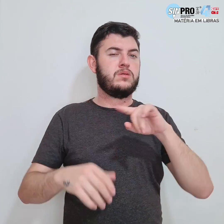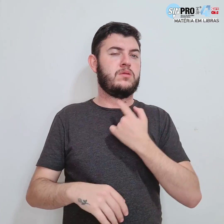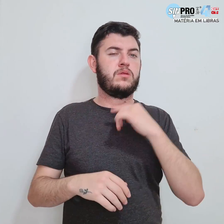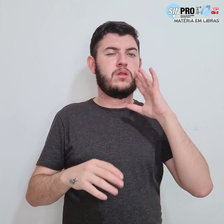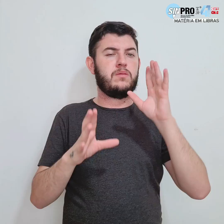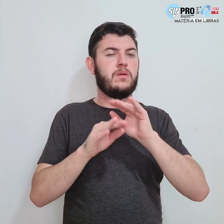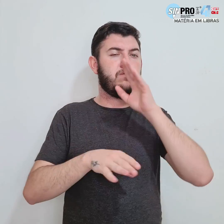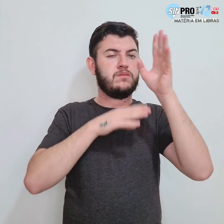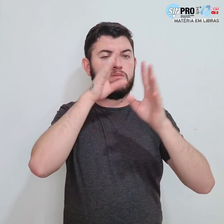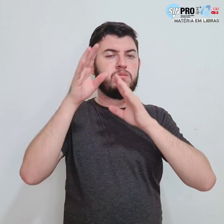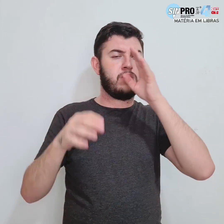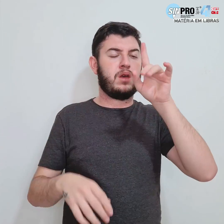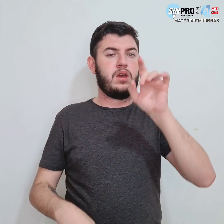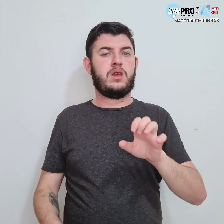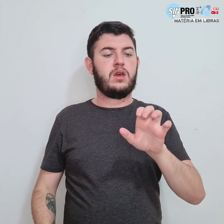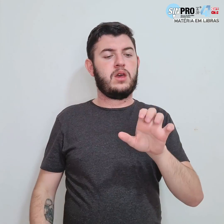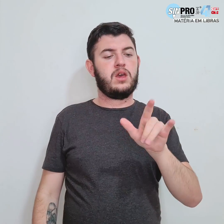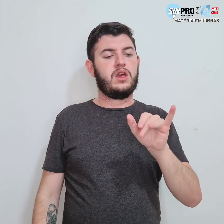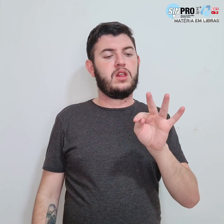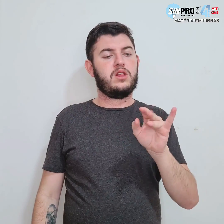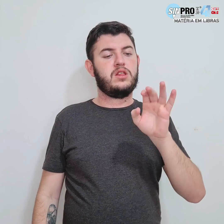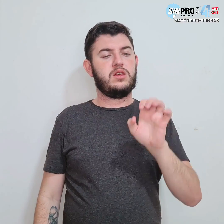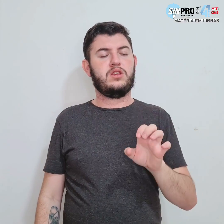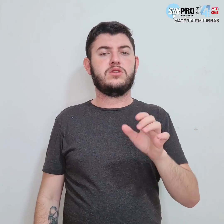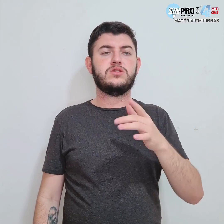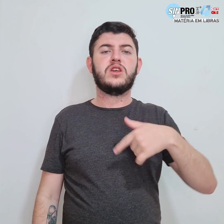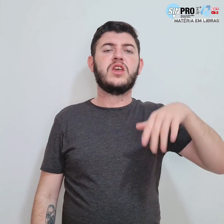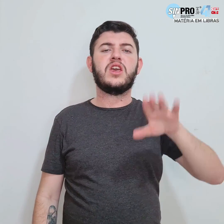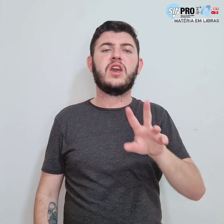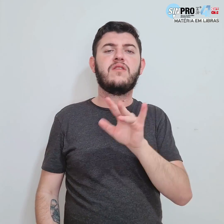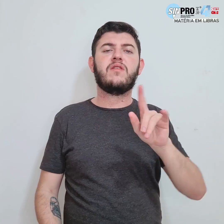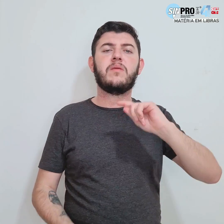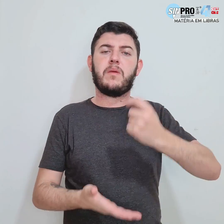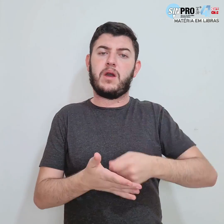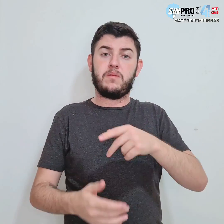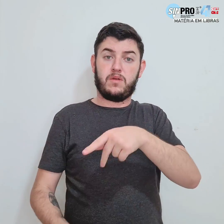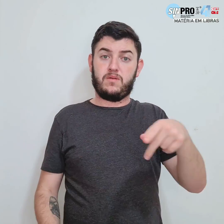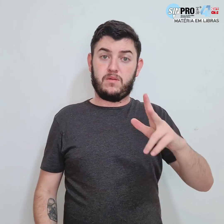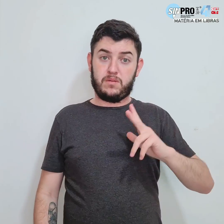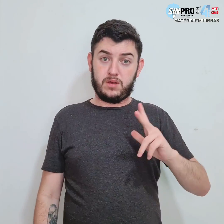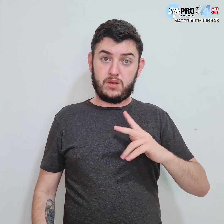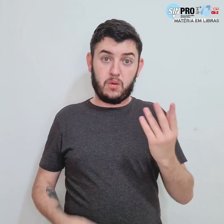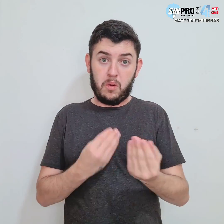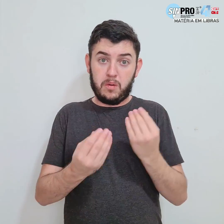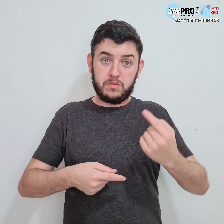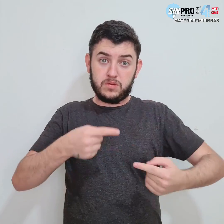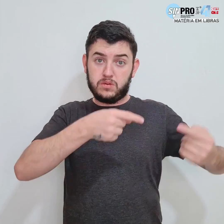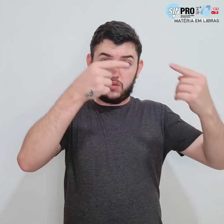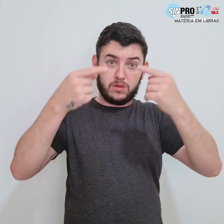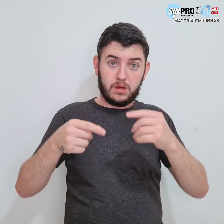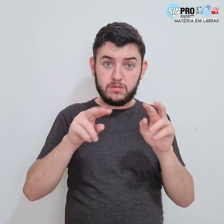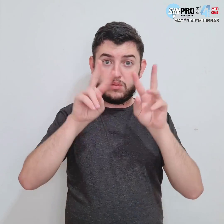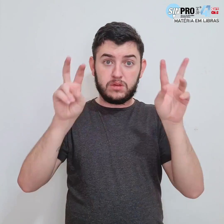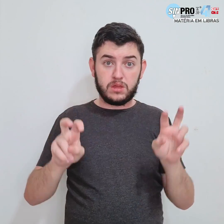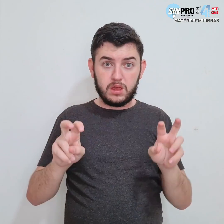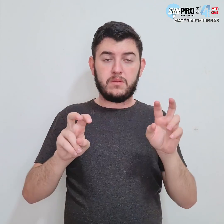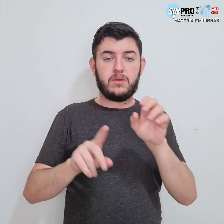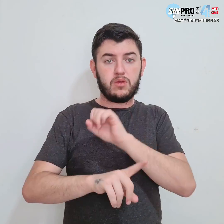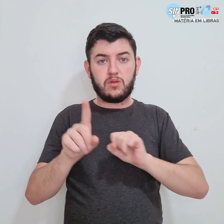prática extremamente elitista. Quem poderá pagar professores particulares? Como serão as discussões sobre temas sociais?